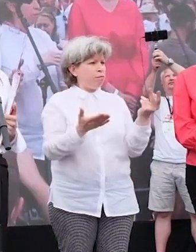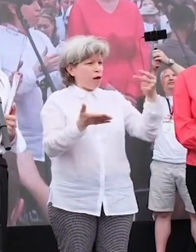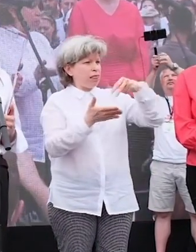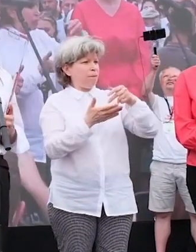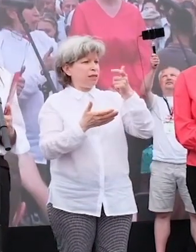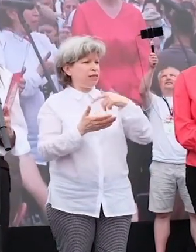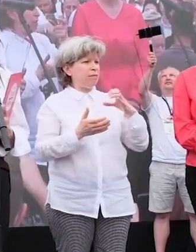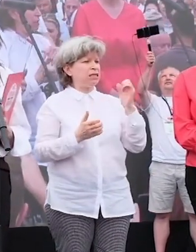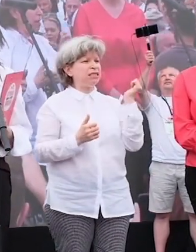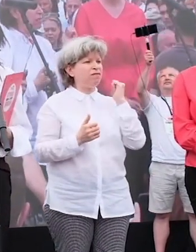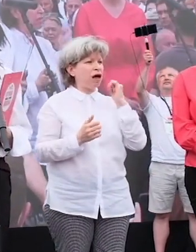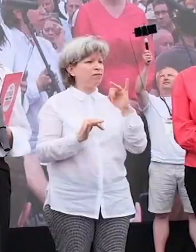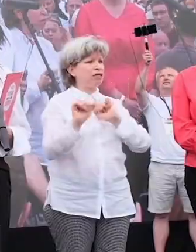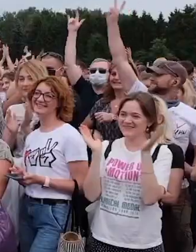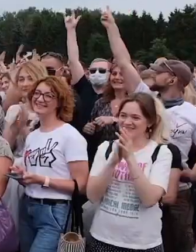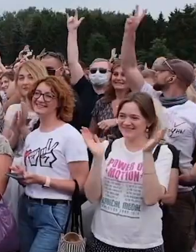propri voti.